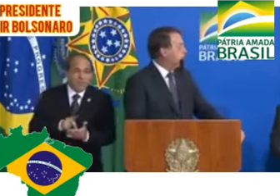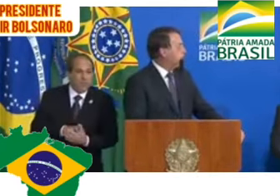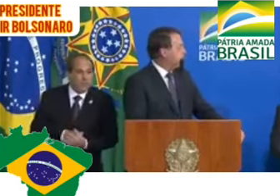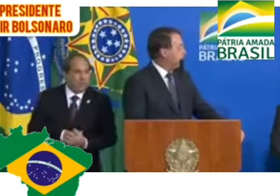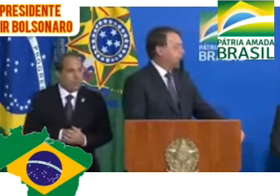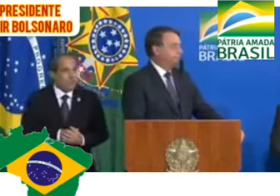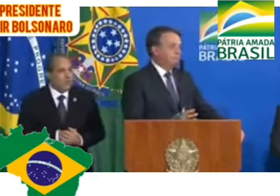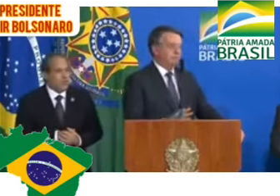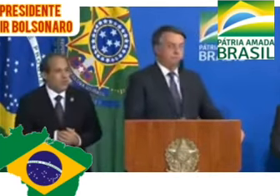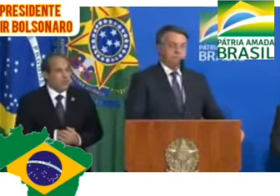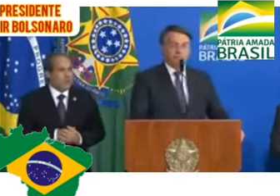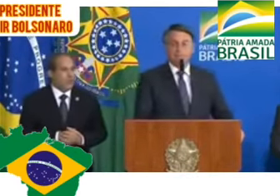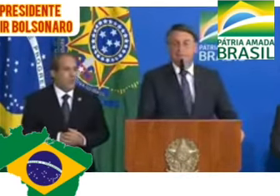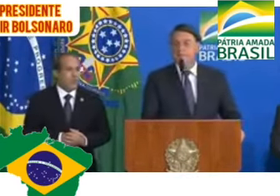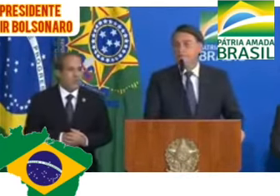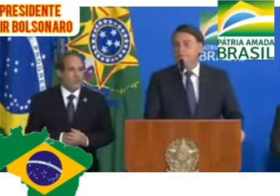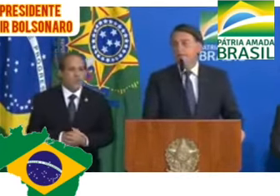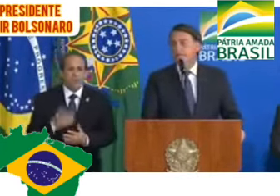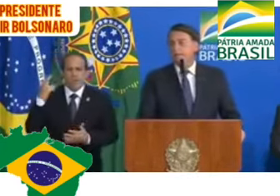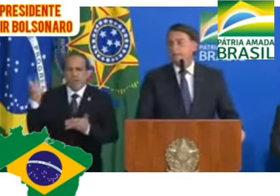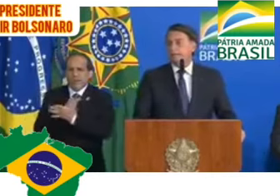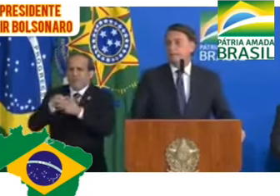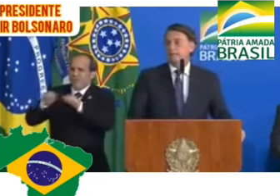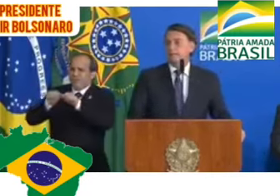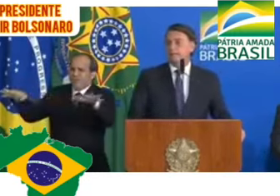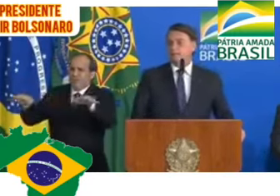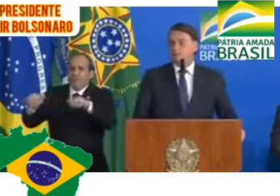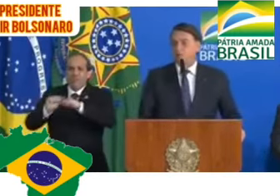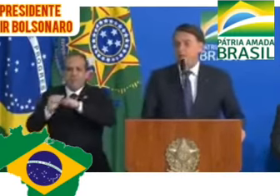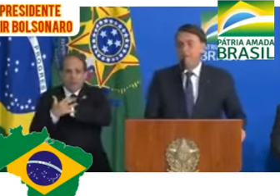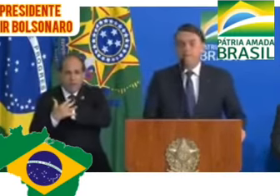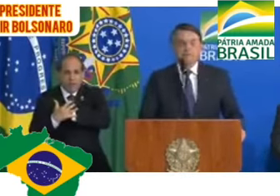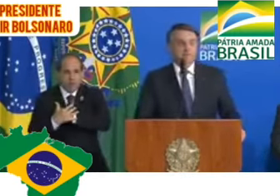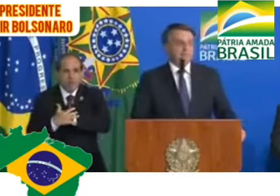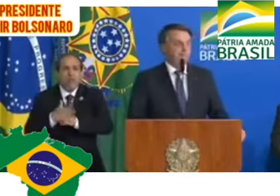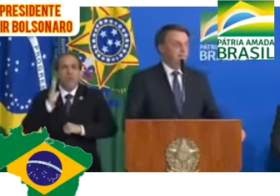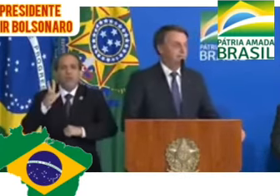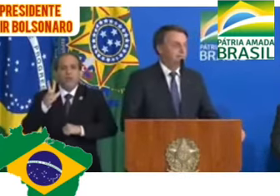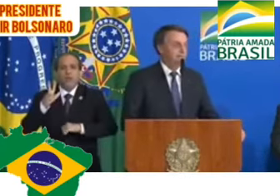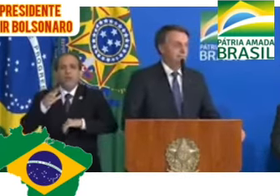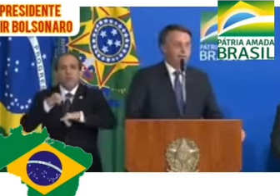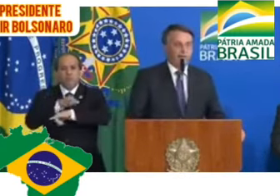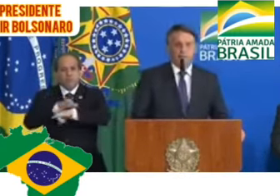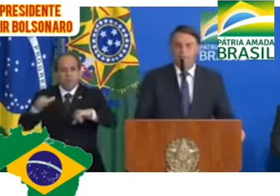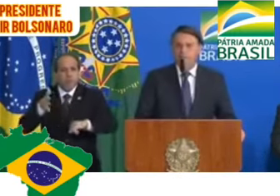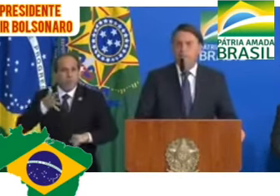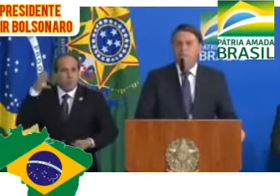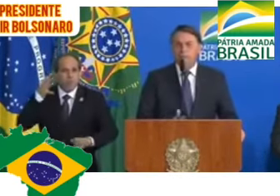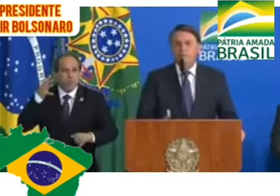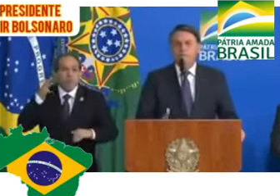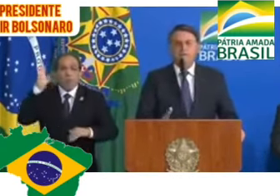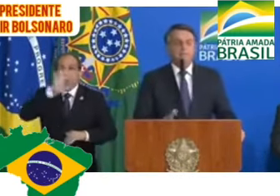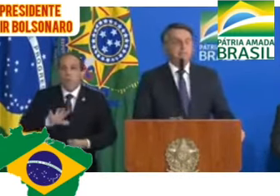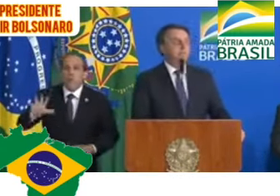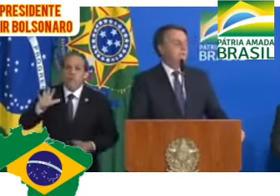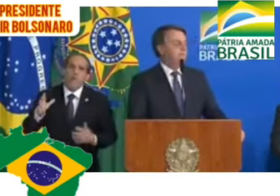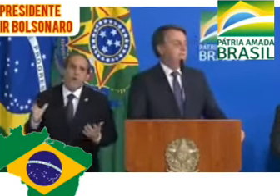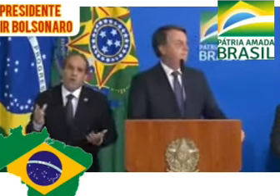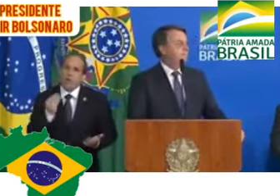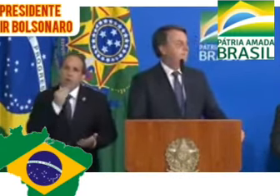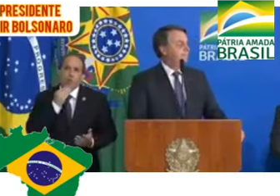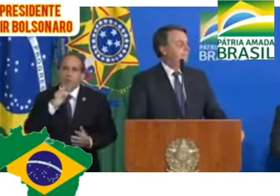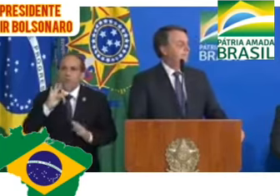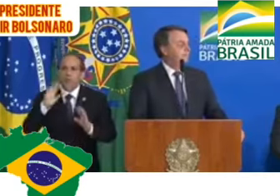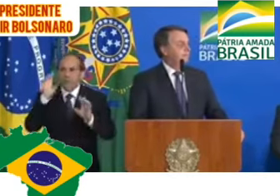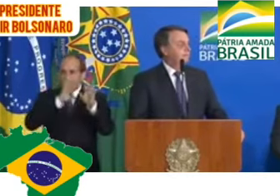desde quando estourou a pandemia, eu fiz um pronunciamento à nação. Obviamente, fui duramente